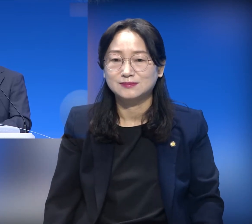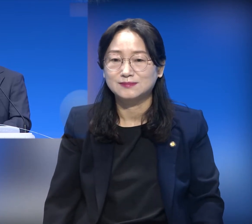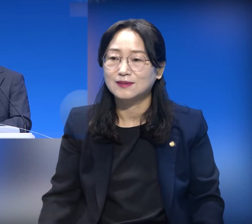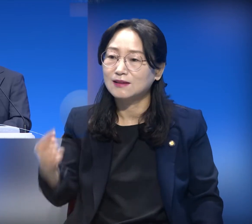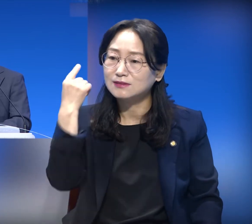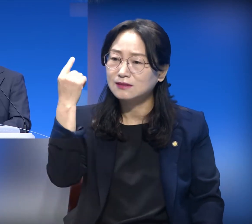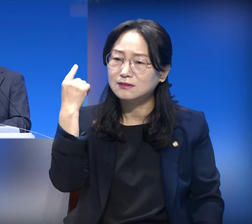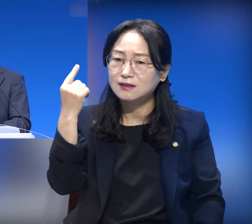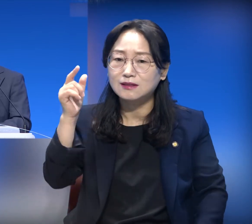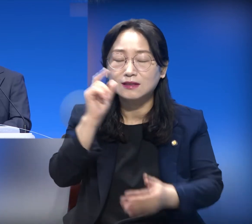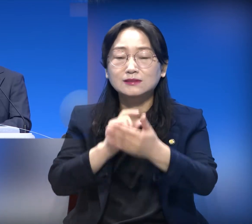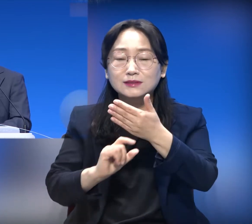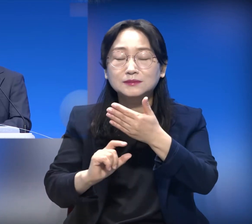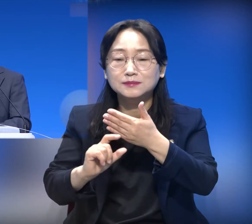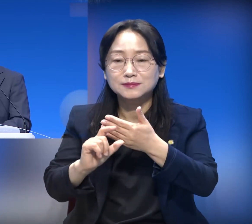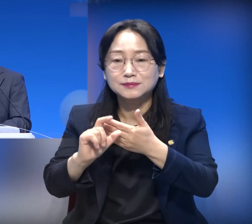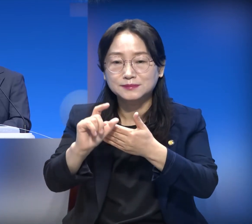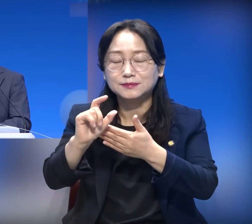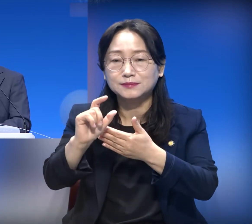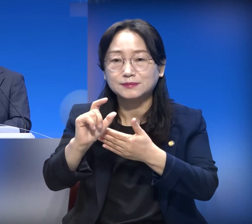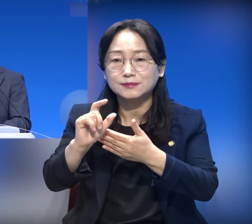어제 아침에